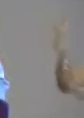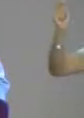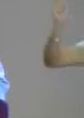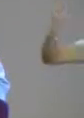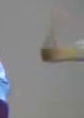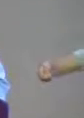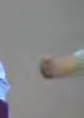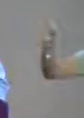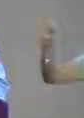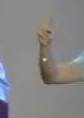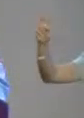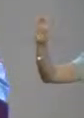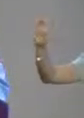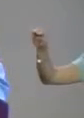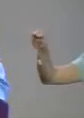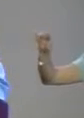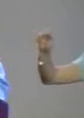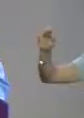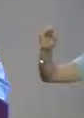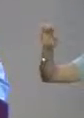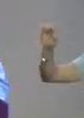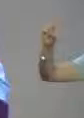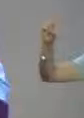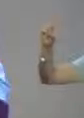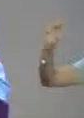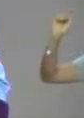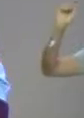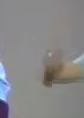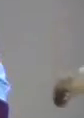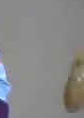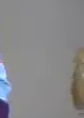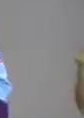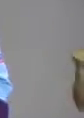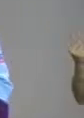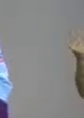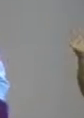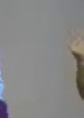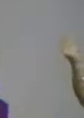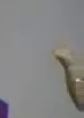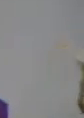prematuridad como una urgencia en salud pública.